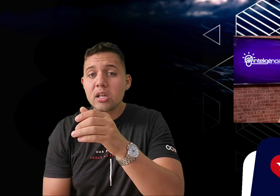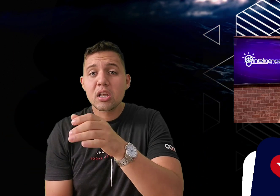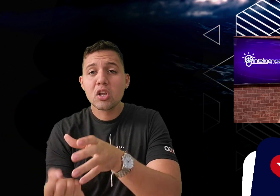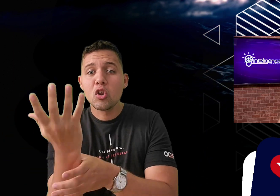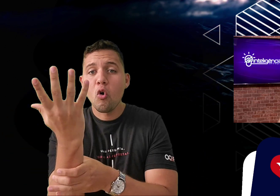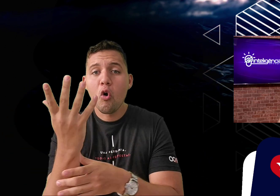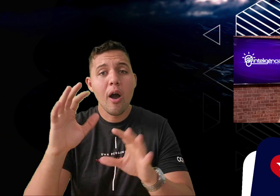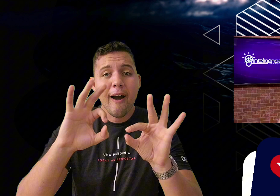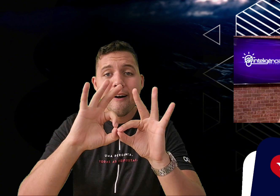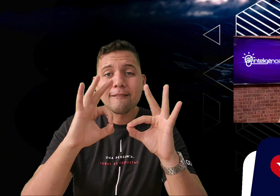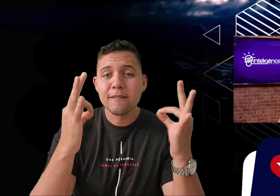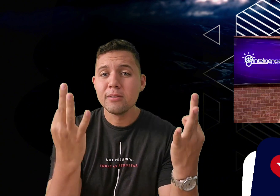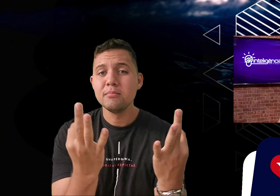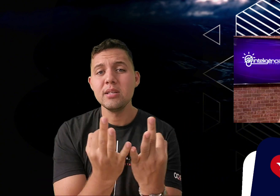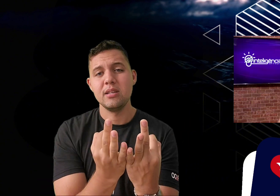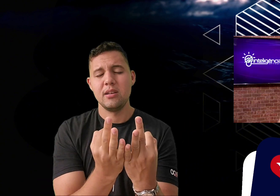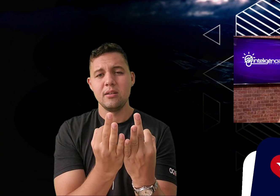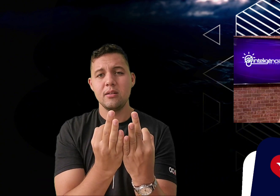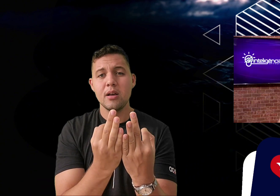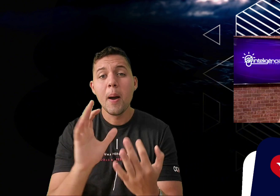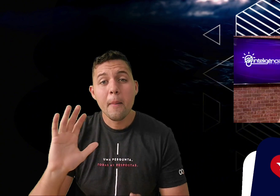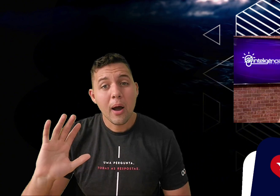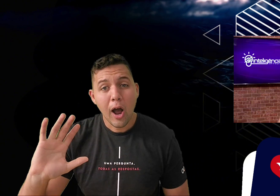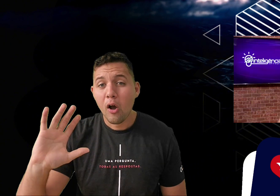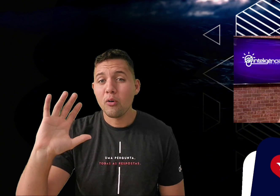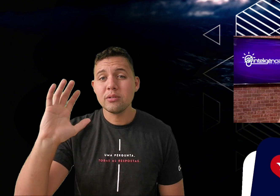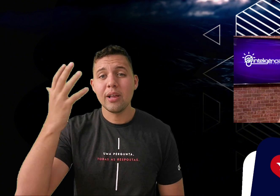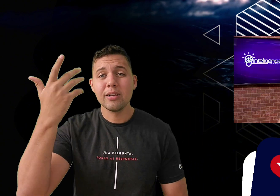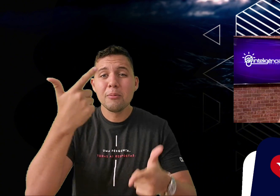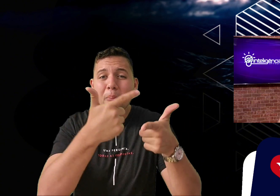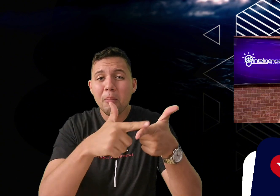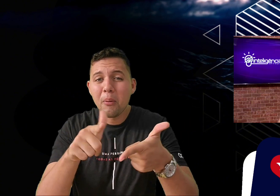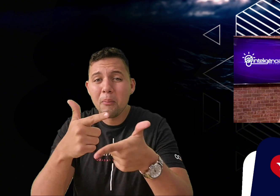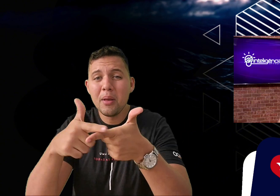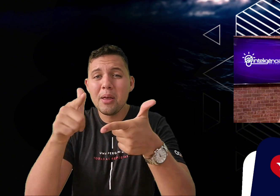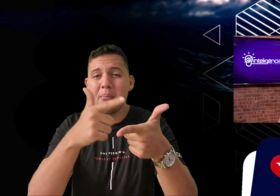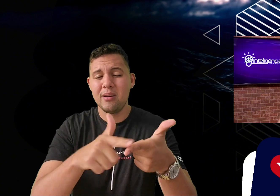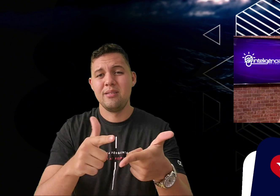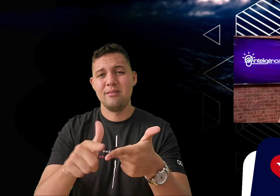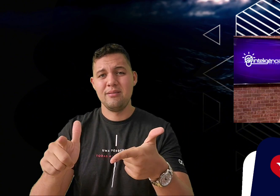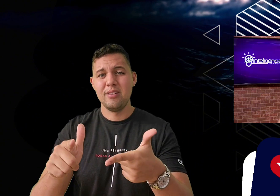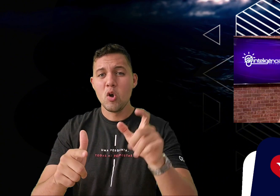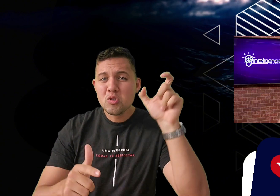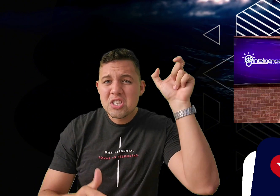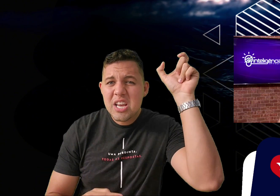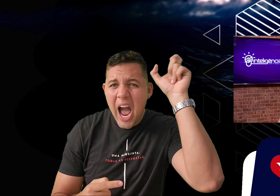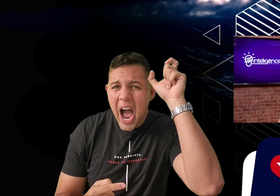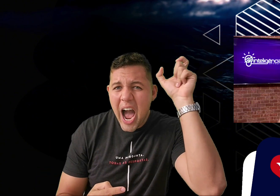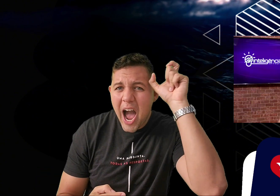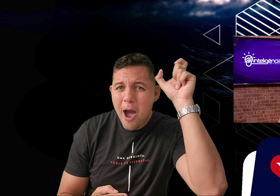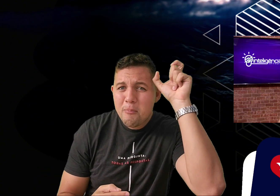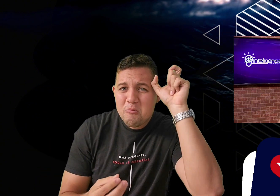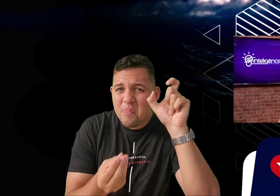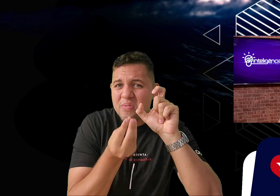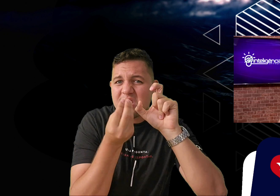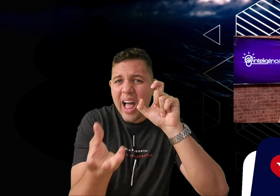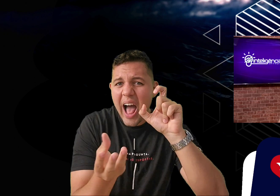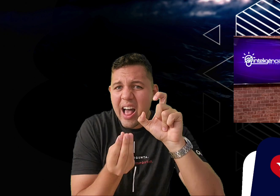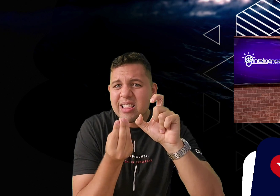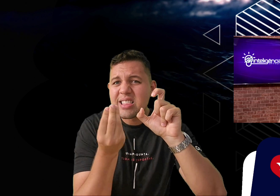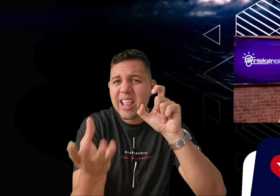de arranjos sociais. Por que a família é tão odiada pelo